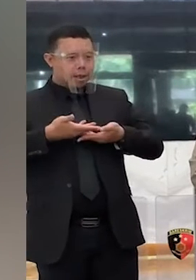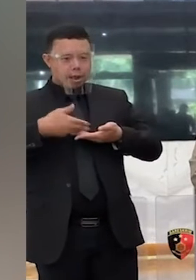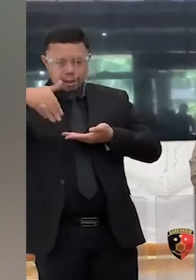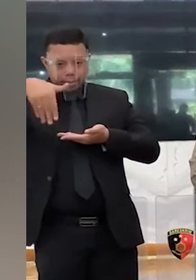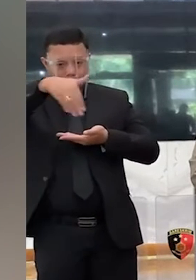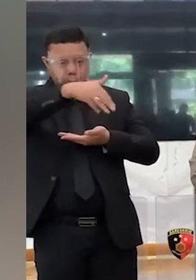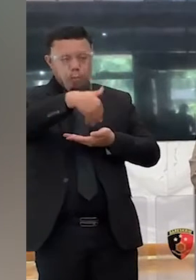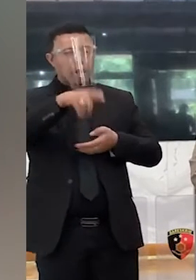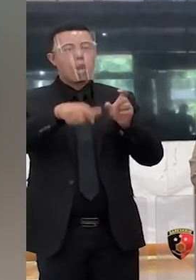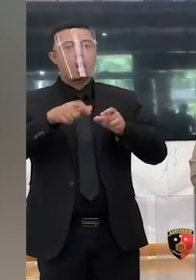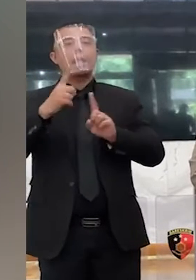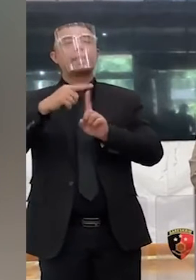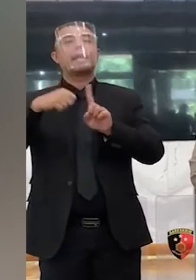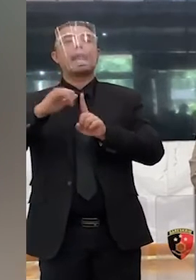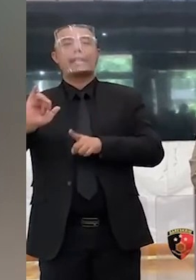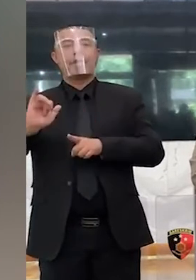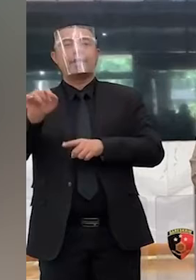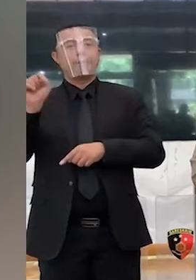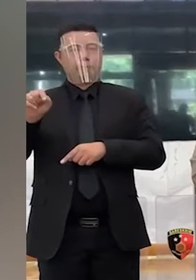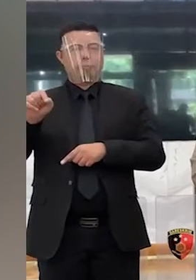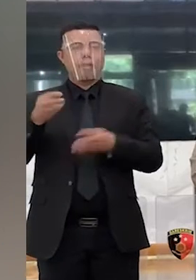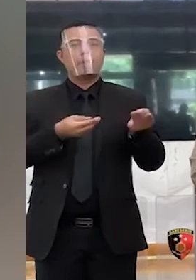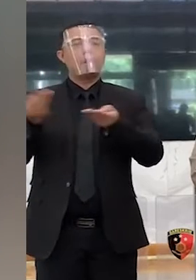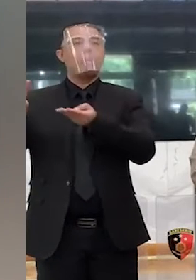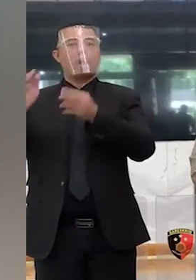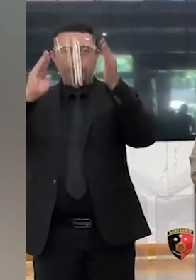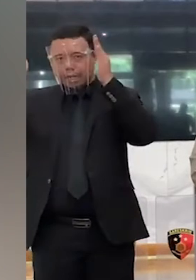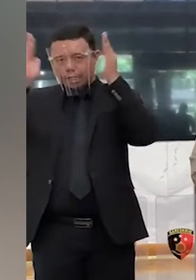sebagai perekrut PMI atau TKI tersebut,